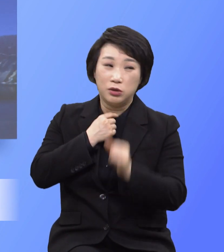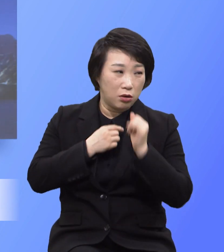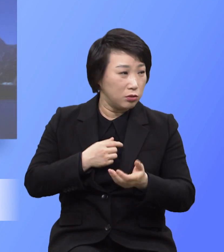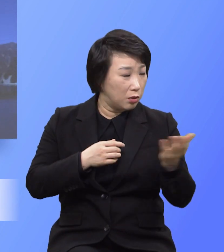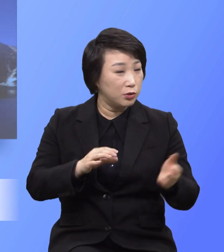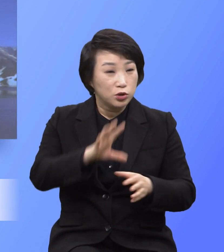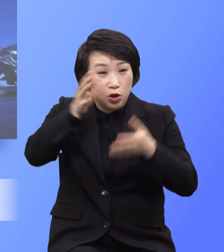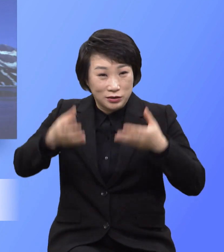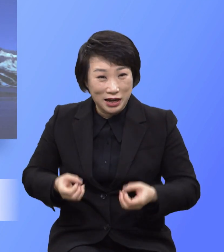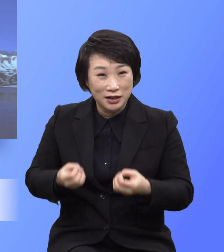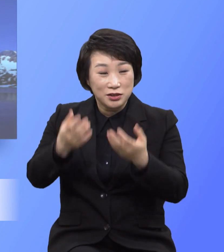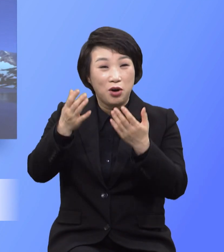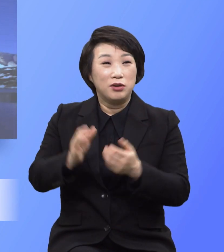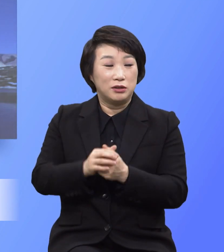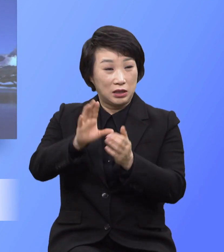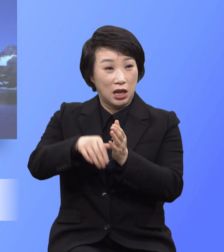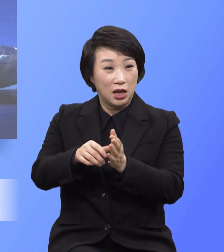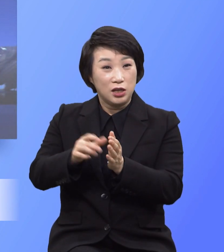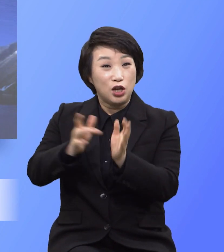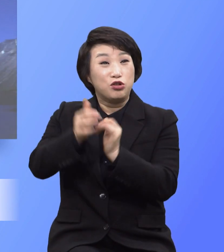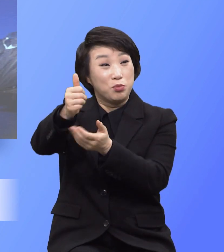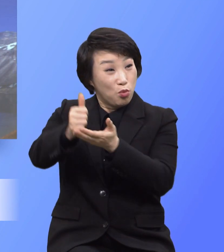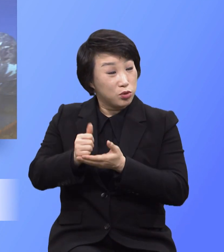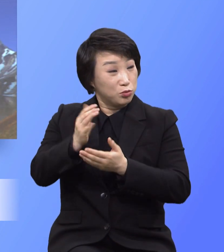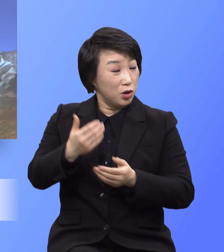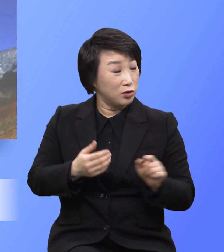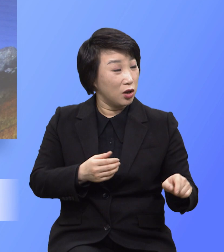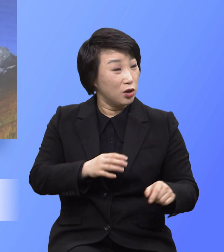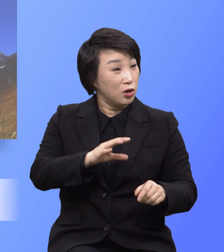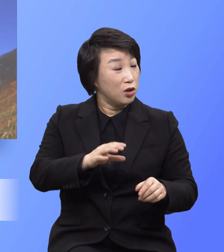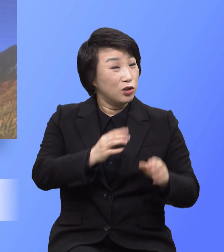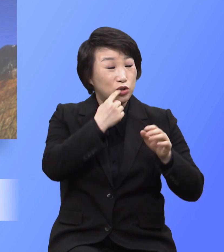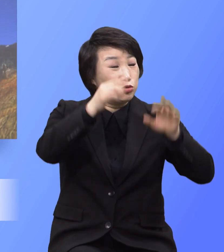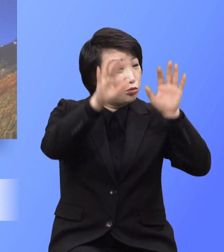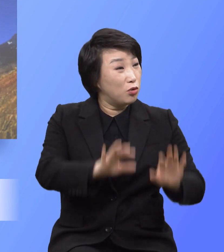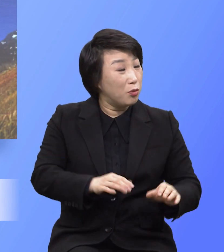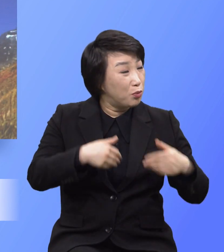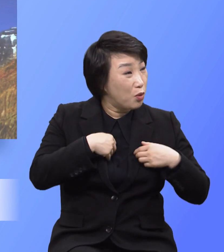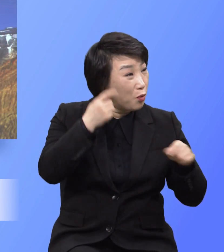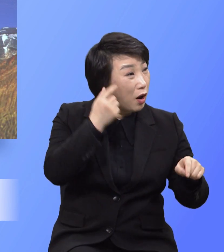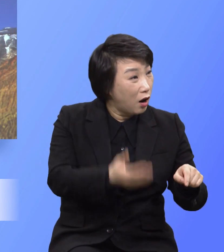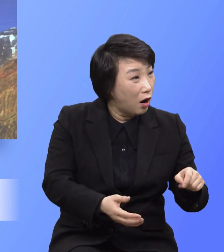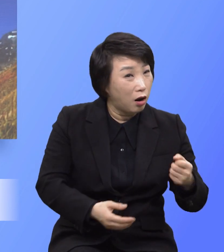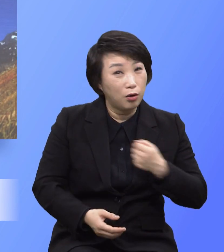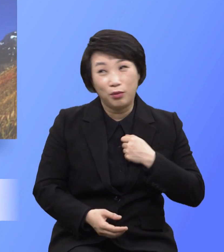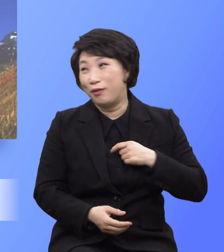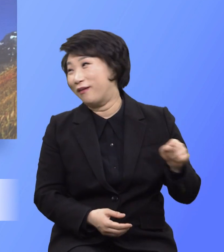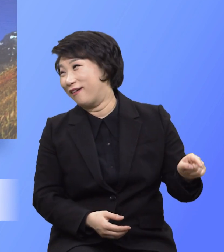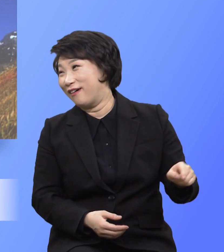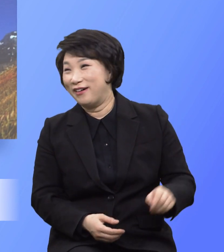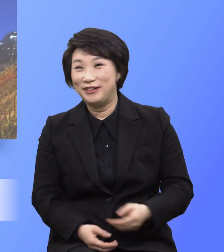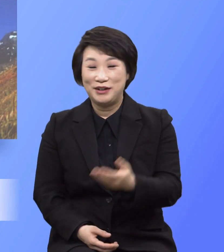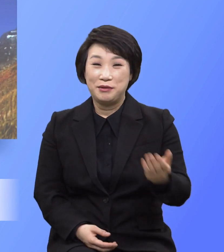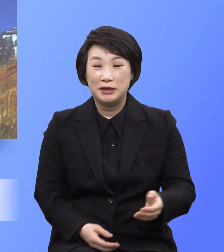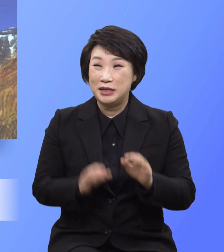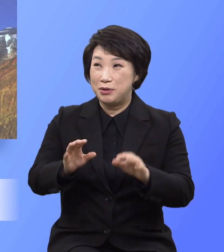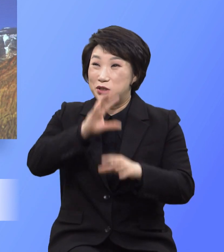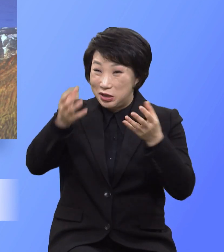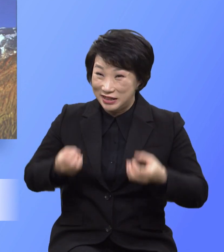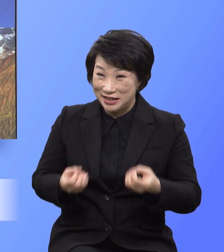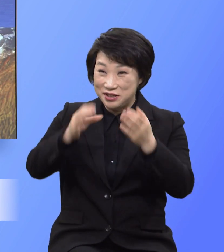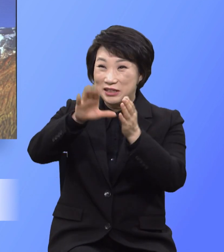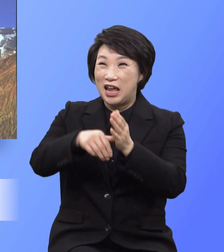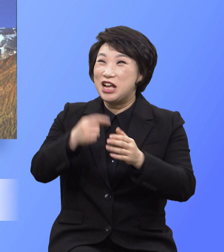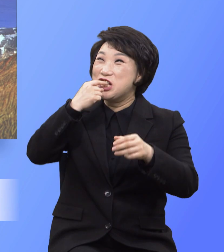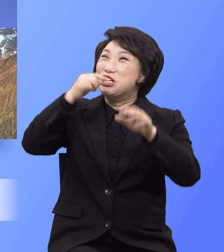성탄하신 예수만 계시면 오면 되지 뭐더러 눈이 와야 됩니까? 참 답답한 사람 많아요. 이번에 성탄절은 정말로